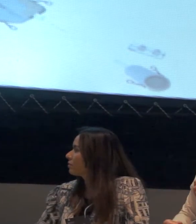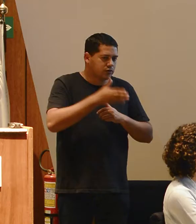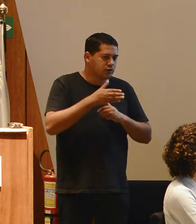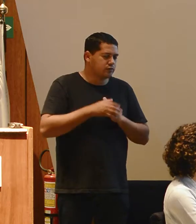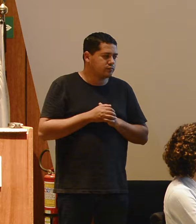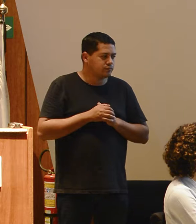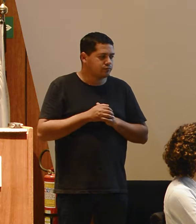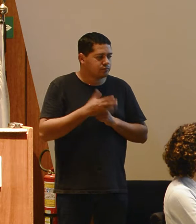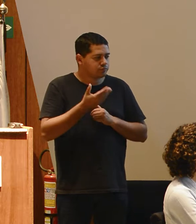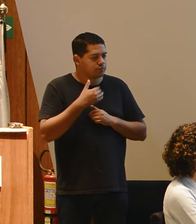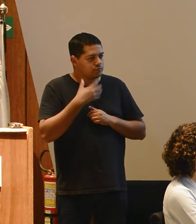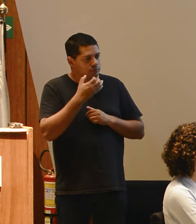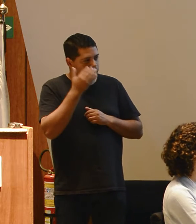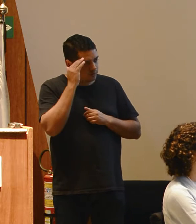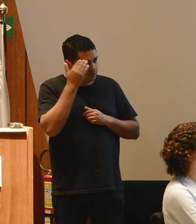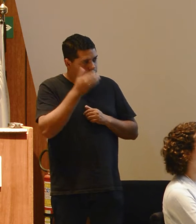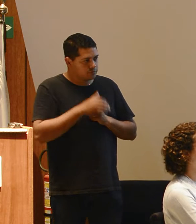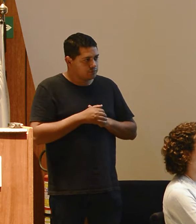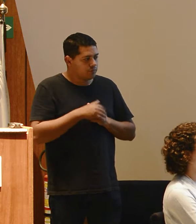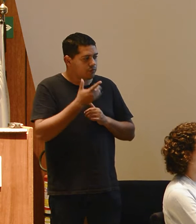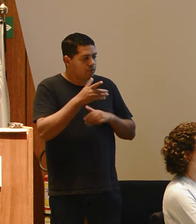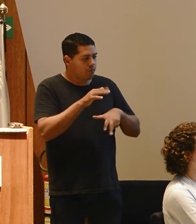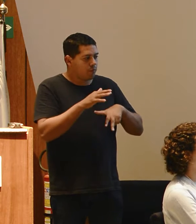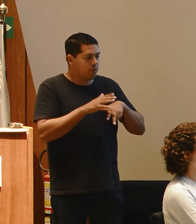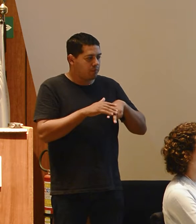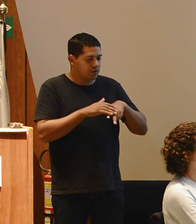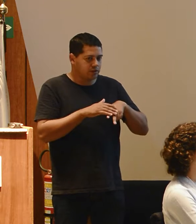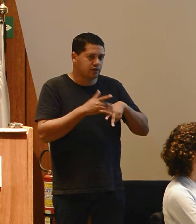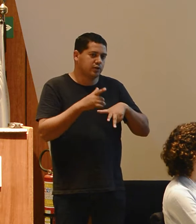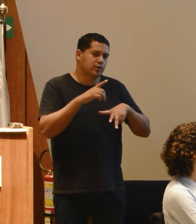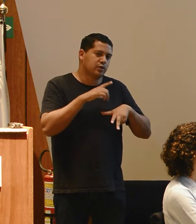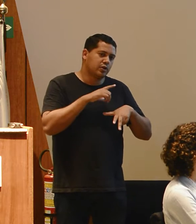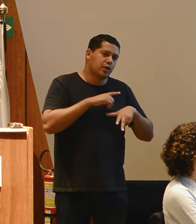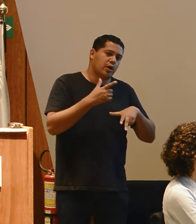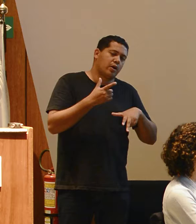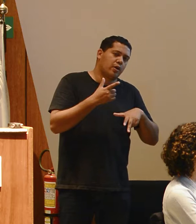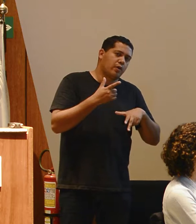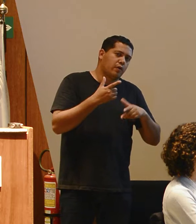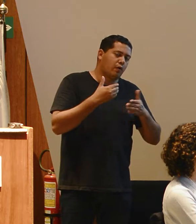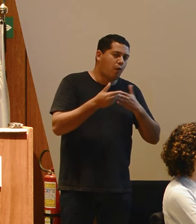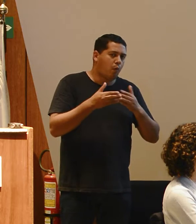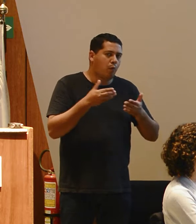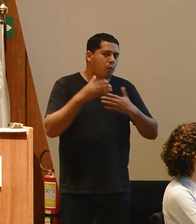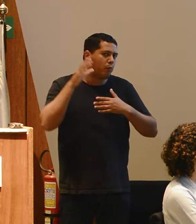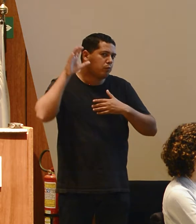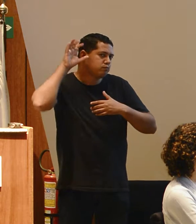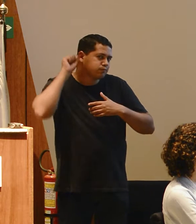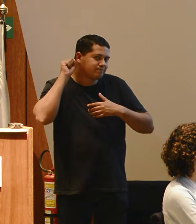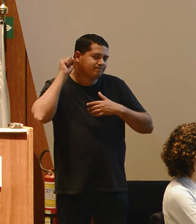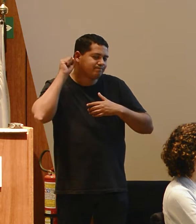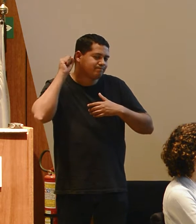deixa eu ver se eu entendi. Então, quando o paciente tem um tipo de perda que não é caso de implante, é uma